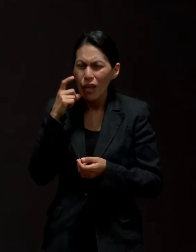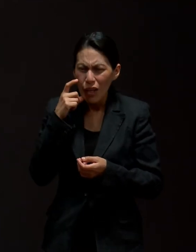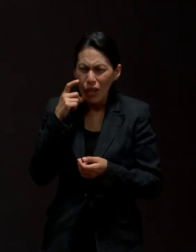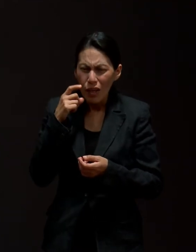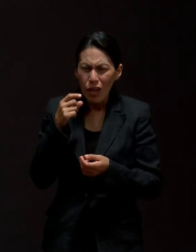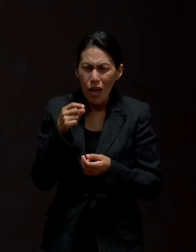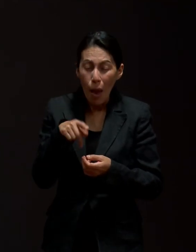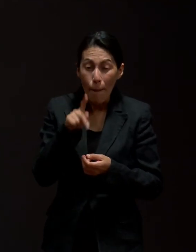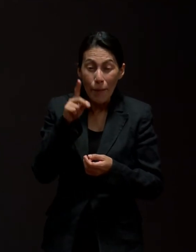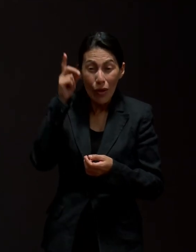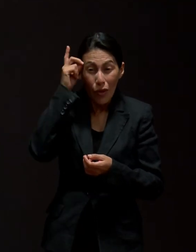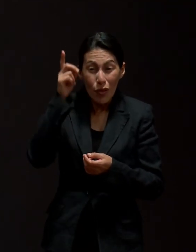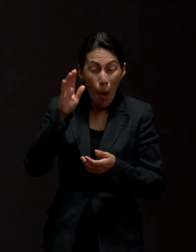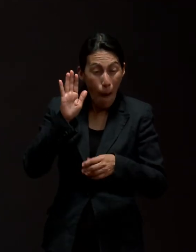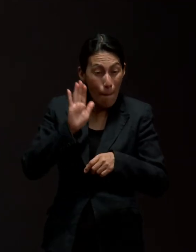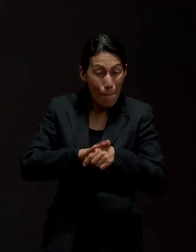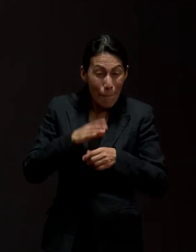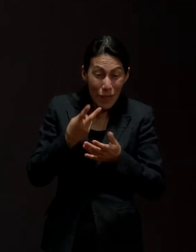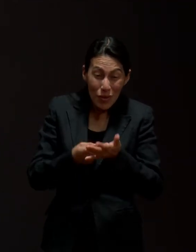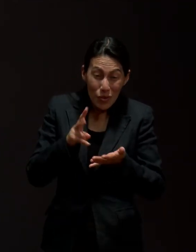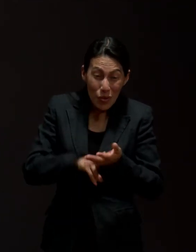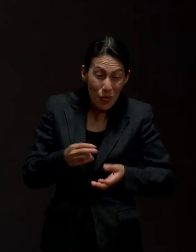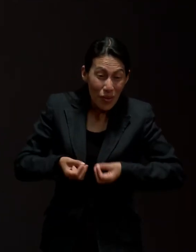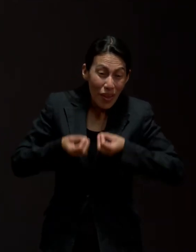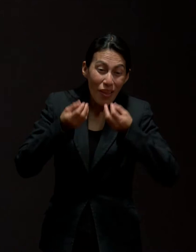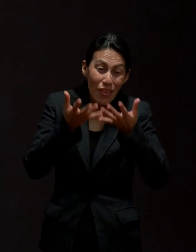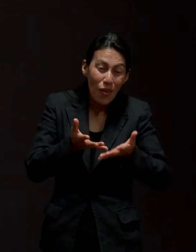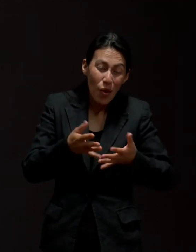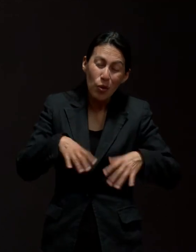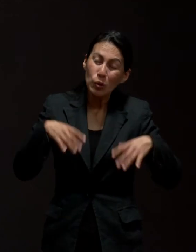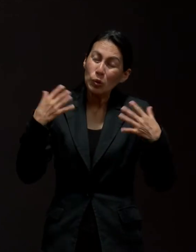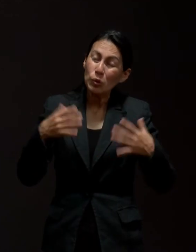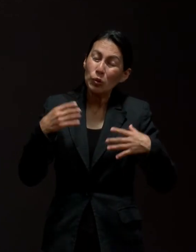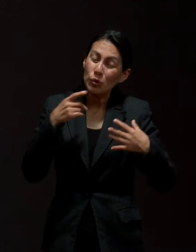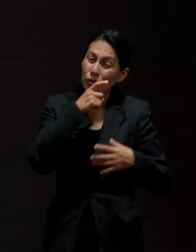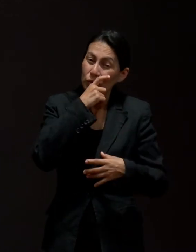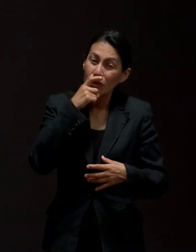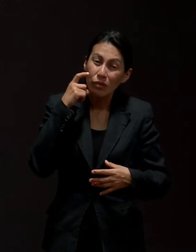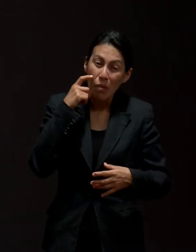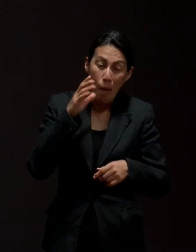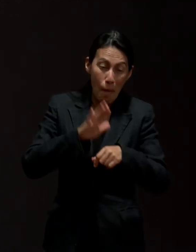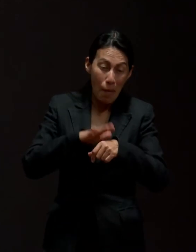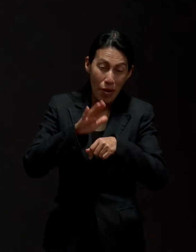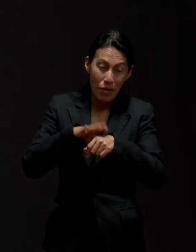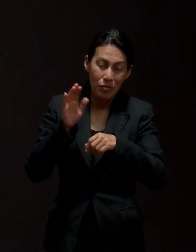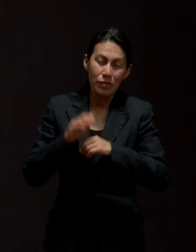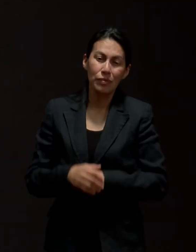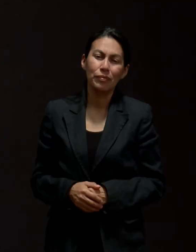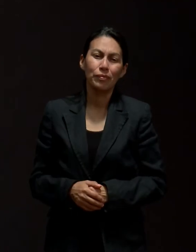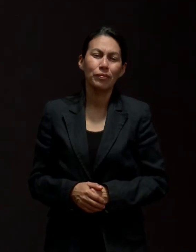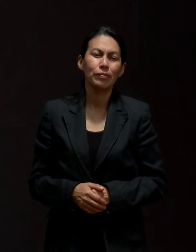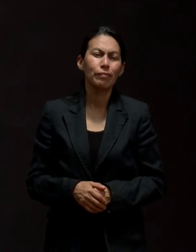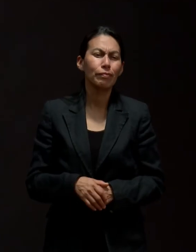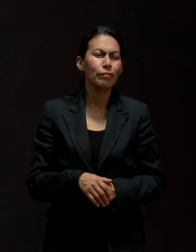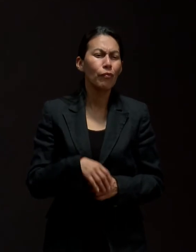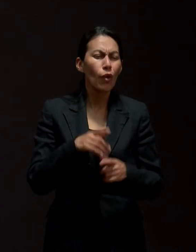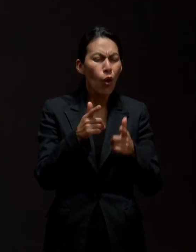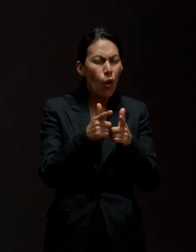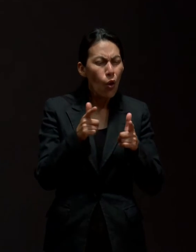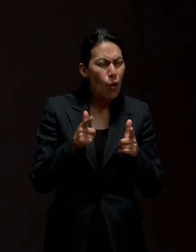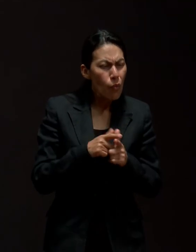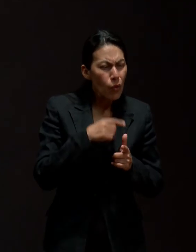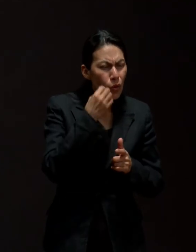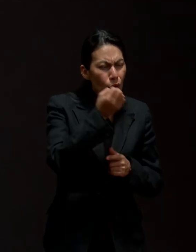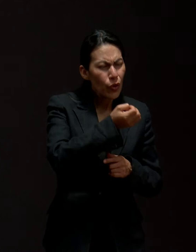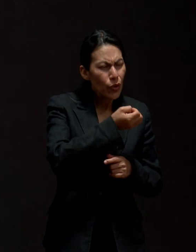se sobrepasó. Así que estamos gozosos de lo que el Señor hace. Los grupos de oración también no solo sirven